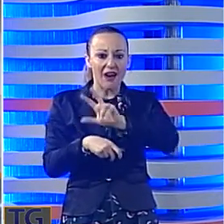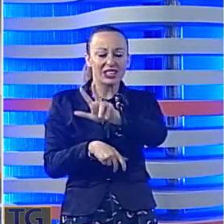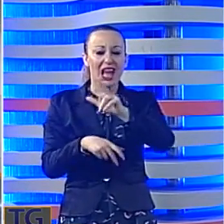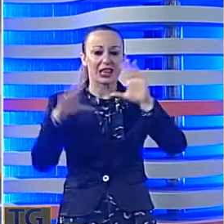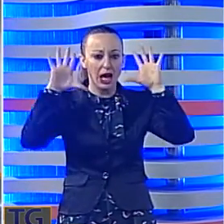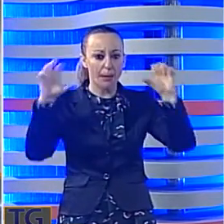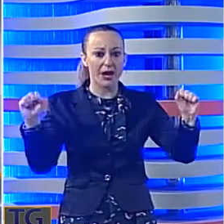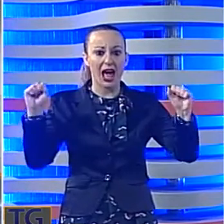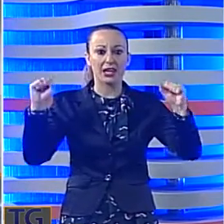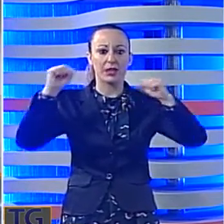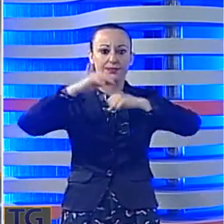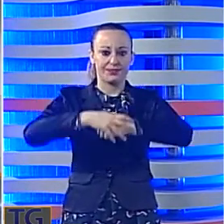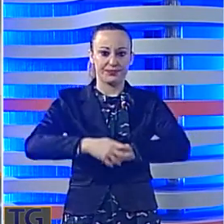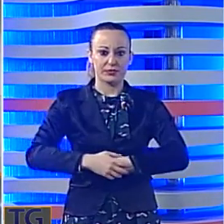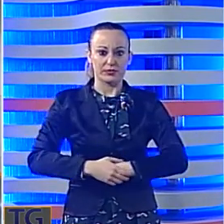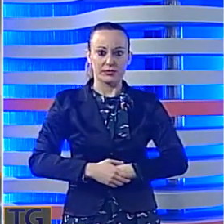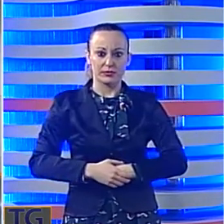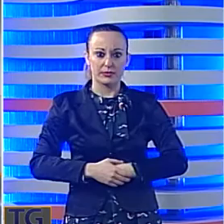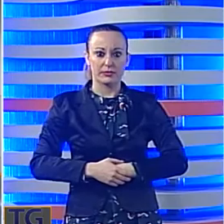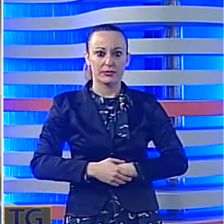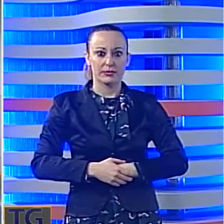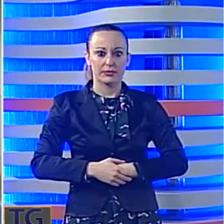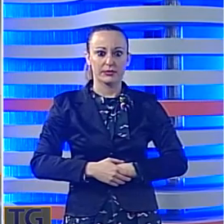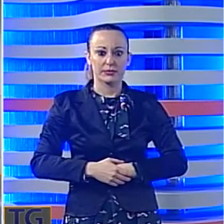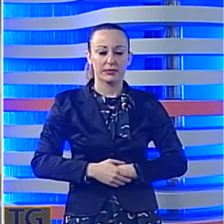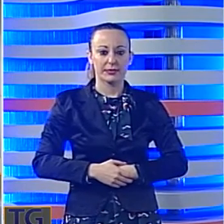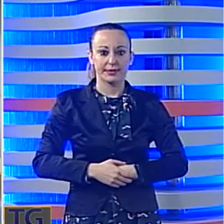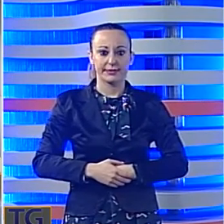subito arrestato dai carabinieri. Considerate che era